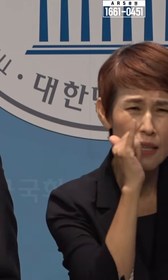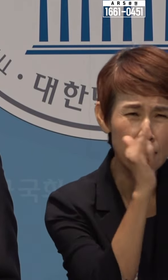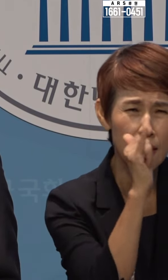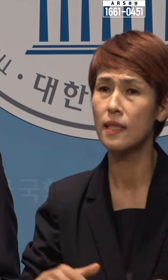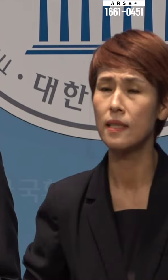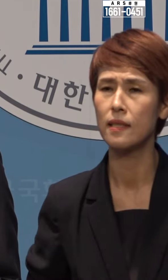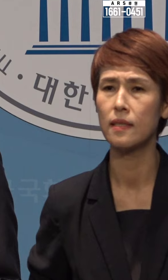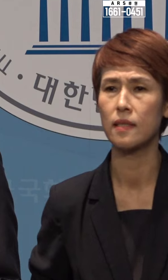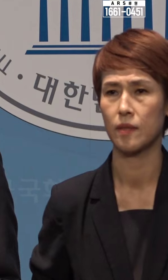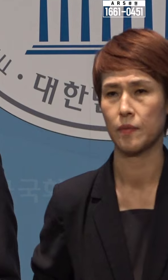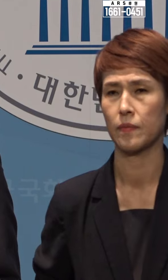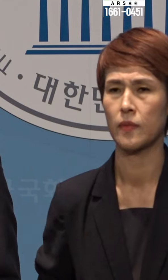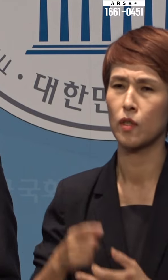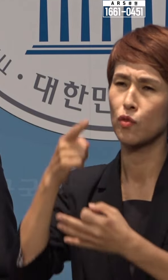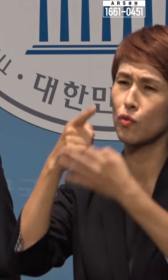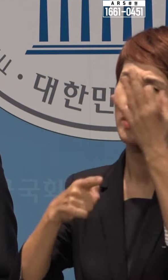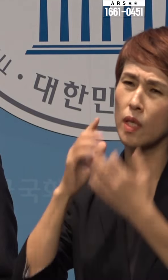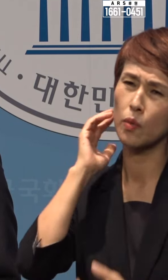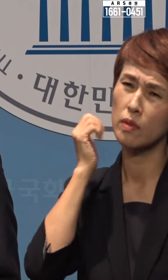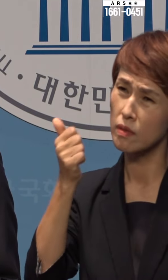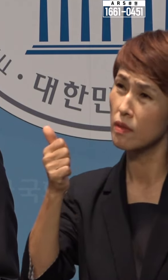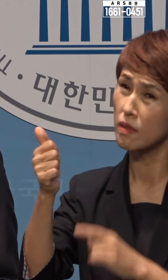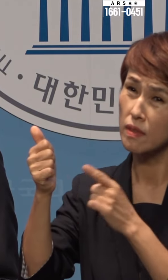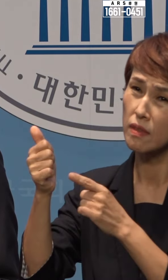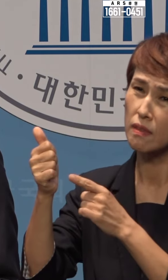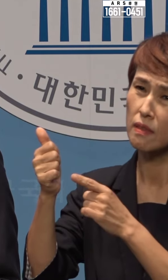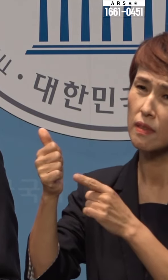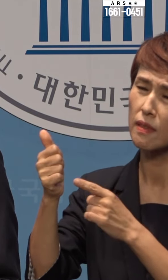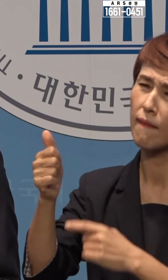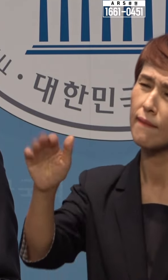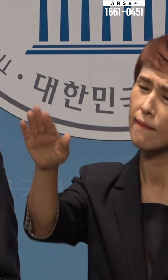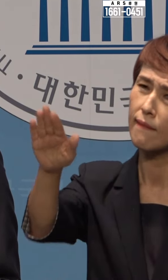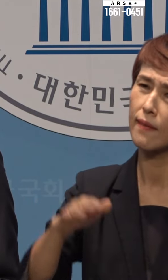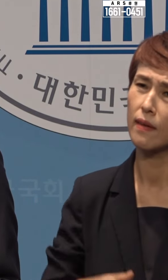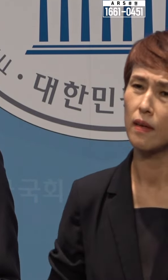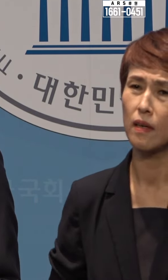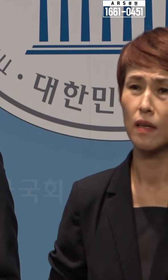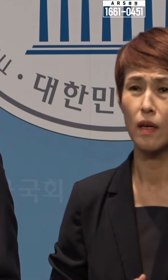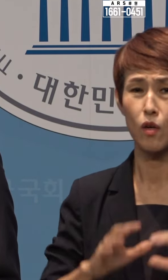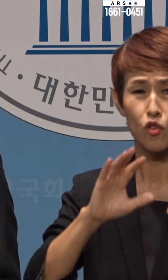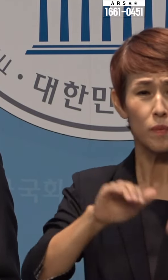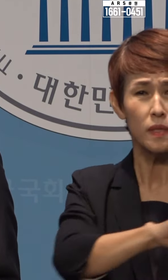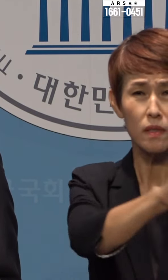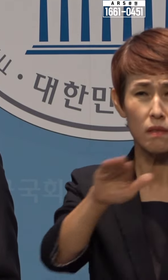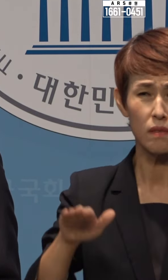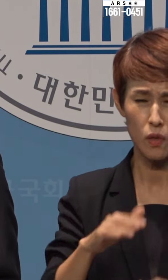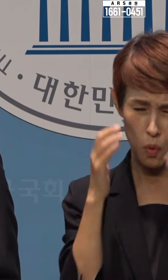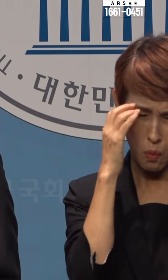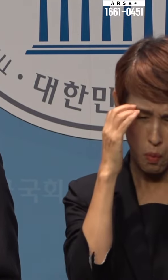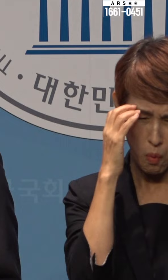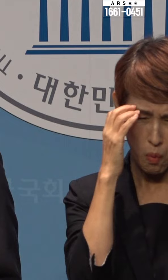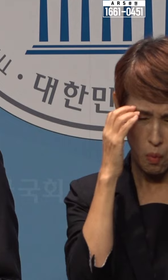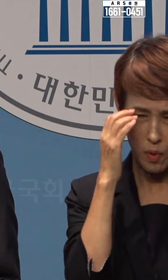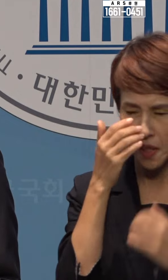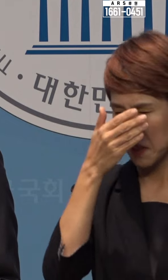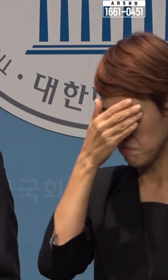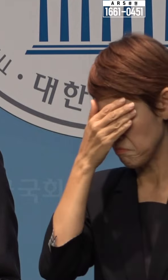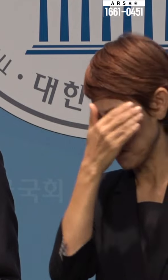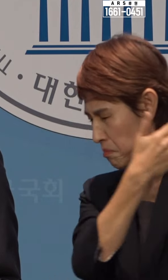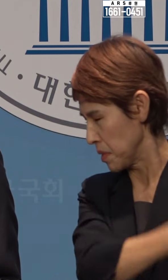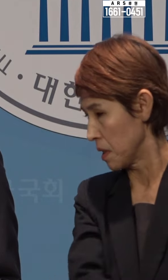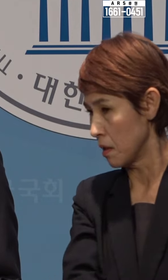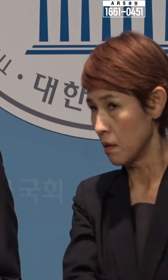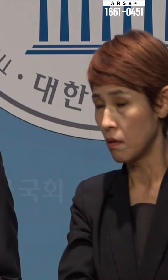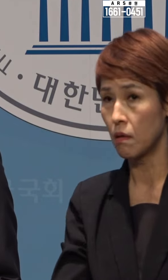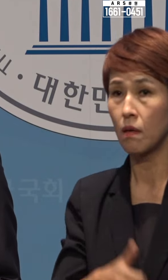있었습니다 윤석일 대통령은 언제까지 우리 국민의 고통을 외면한 채 한동훈